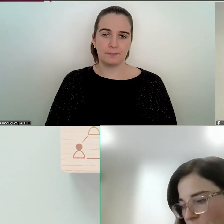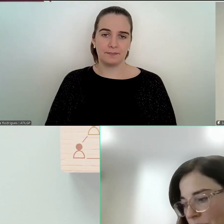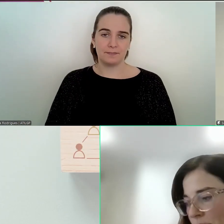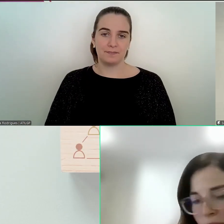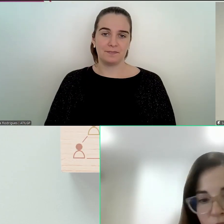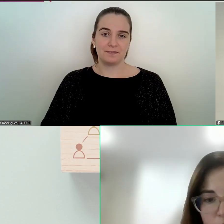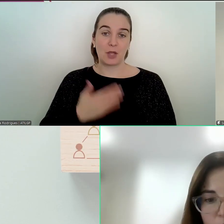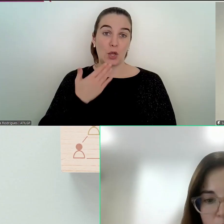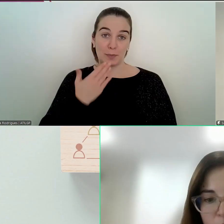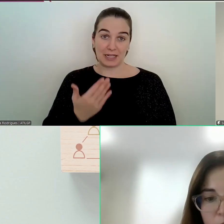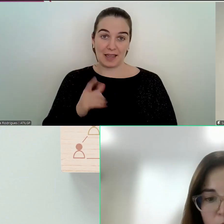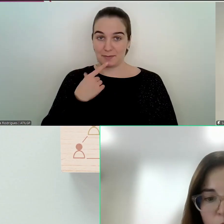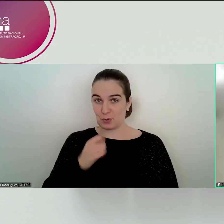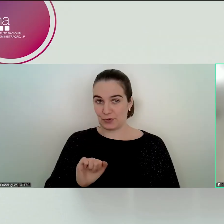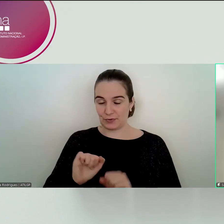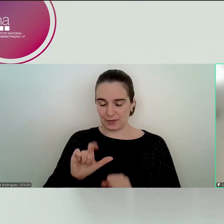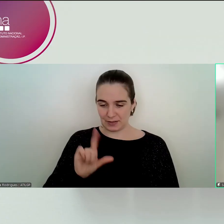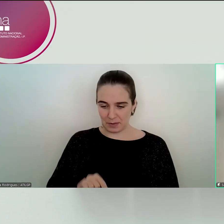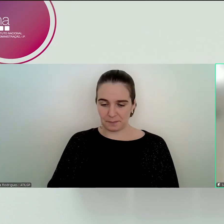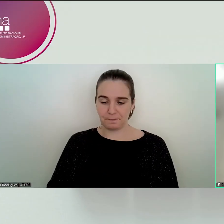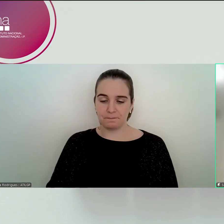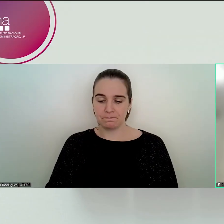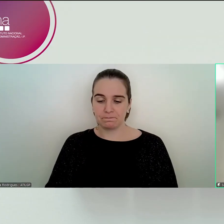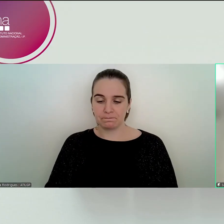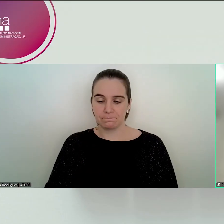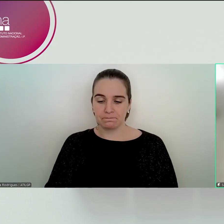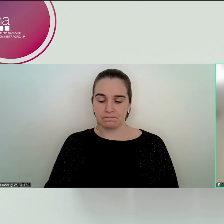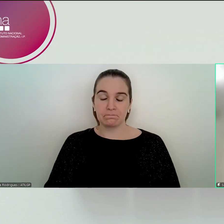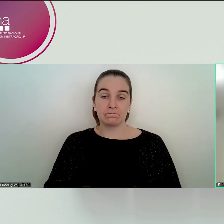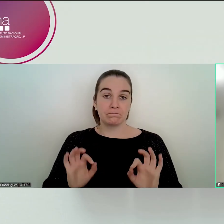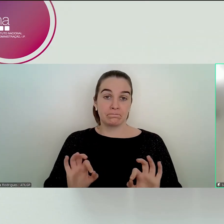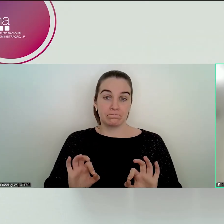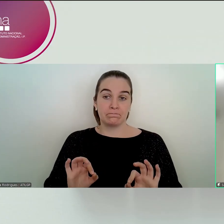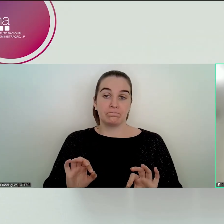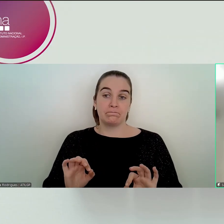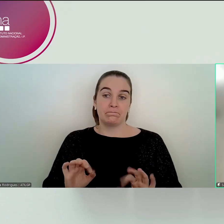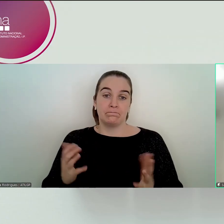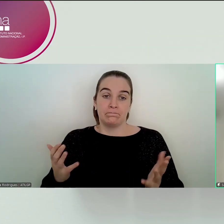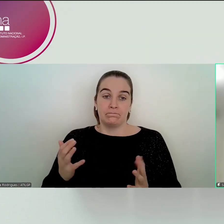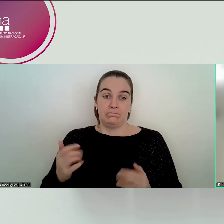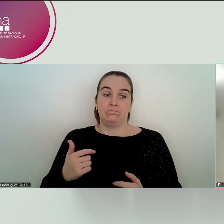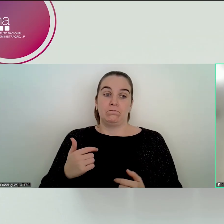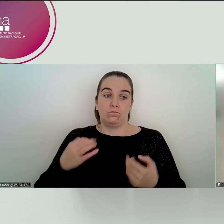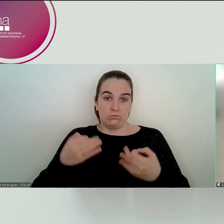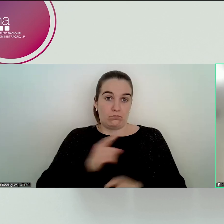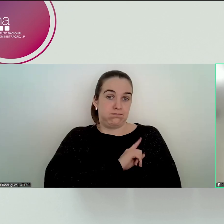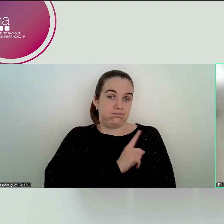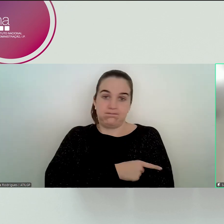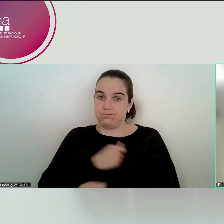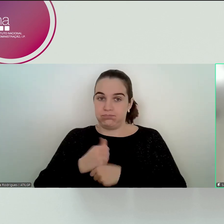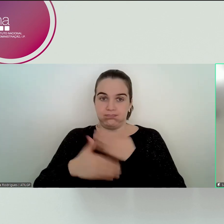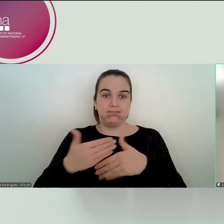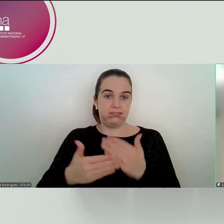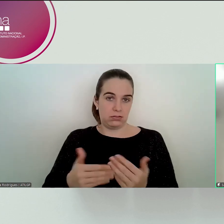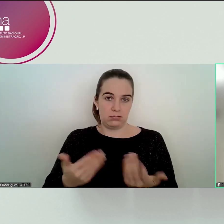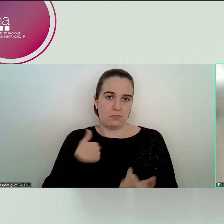Obrigada pela questão também. Assim, é inegável, aquilo que é o potencial atual da inteligência